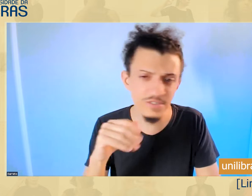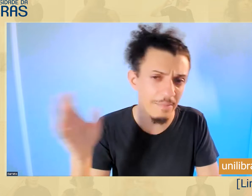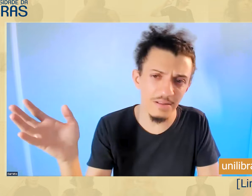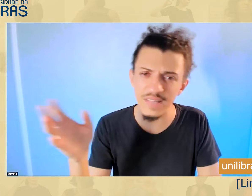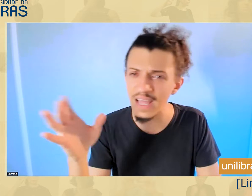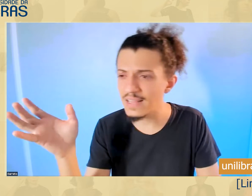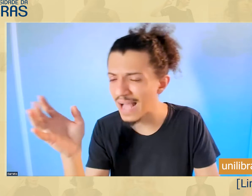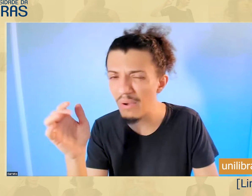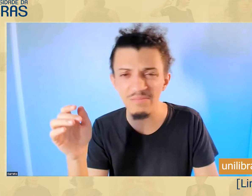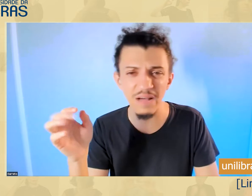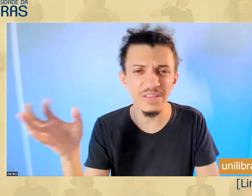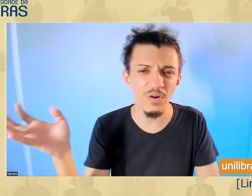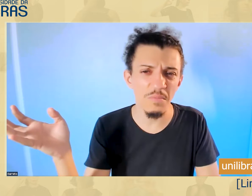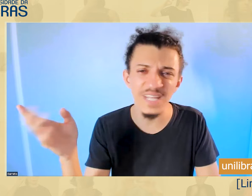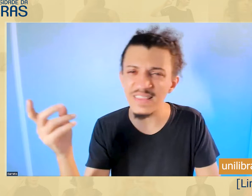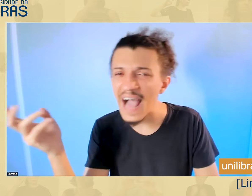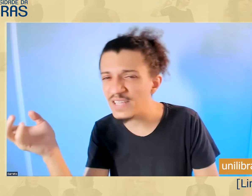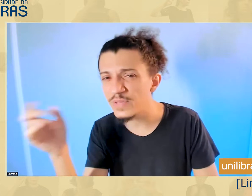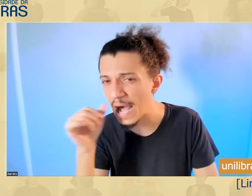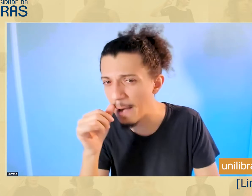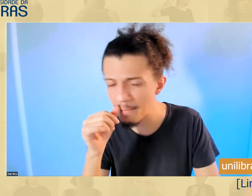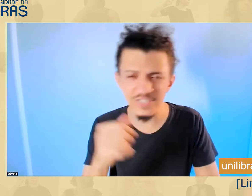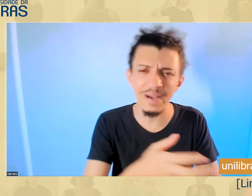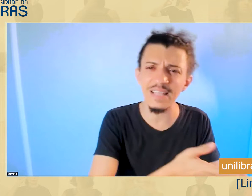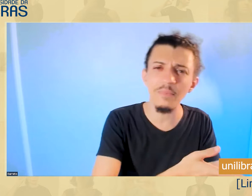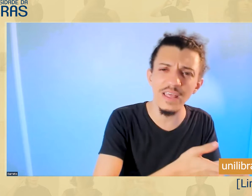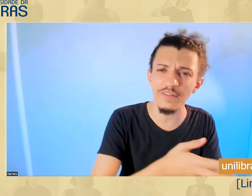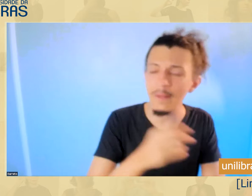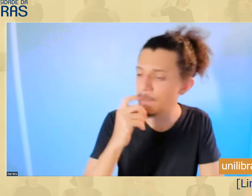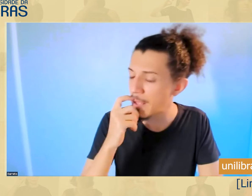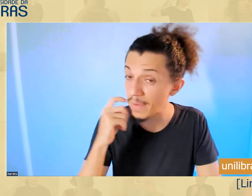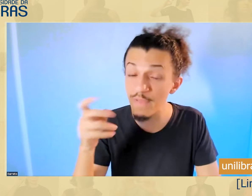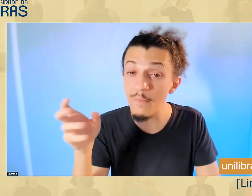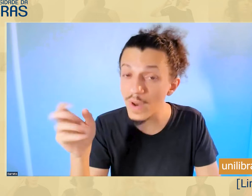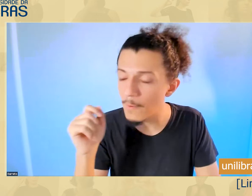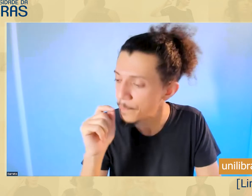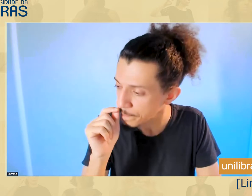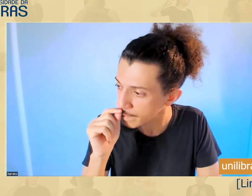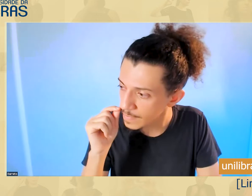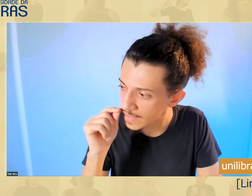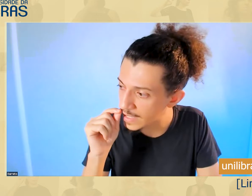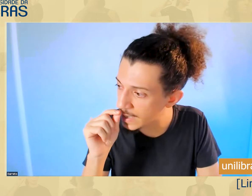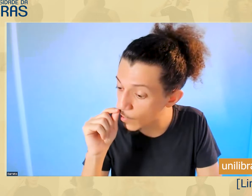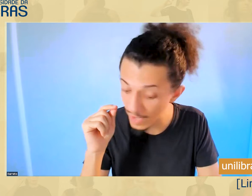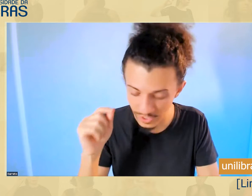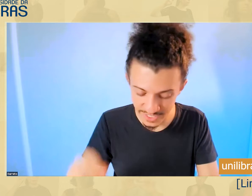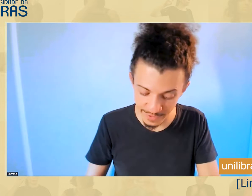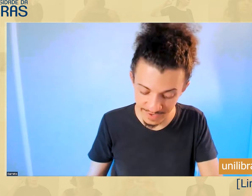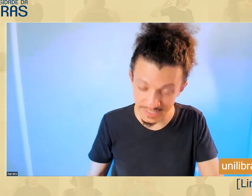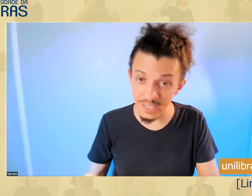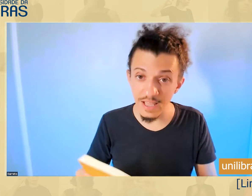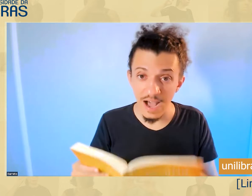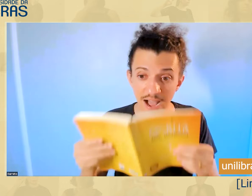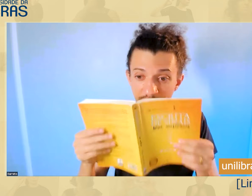ele tinha os trabalhos dele e tal, ele não estava tendo como sentar, estudar. Minha mãe tinha mais tempo livre, né? Mas meu irmão não. E quando a gente